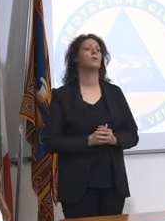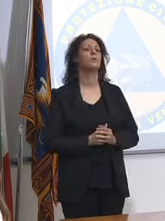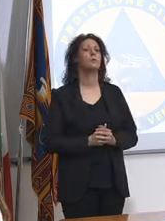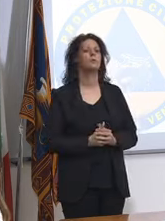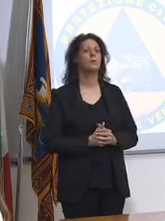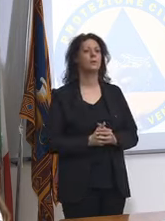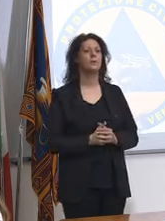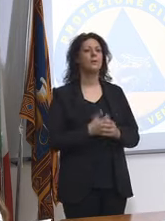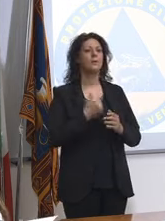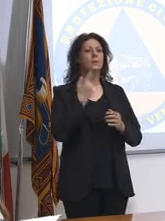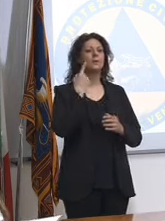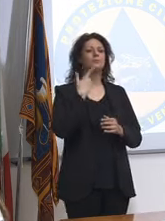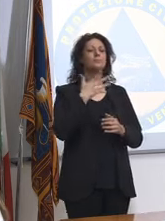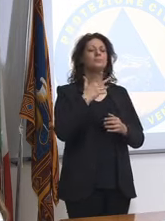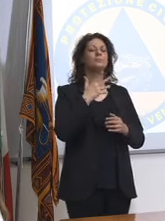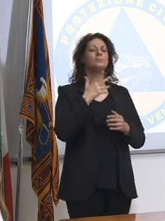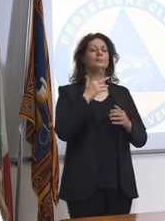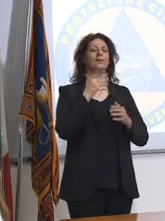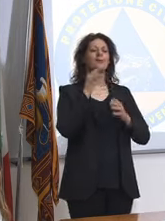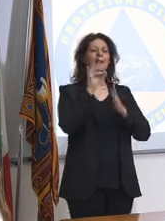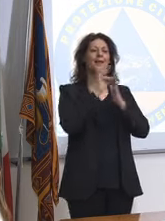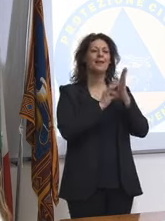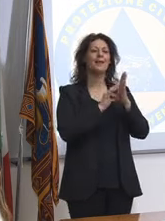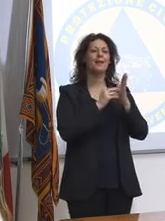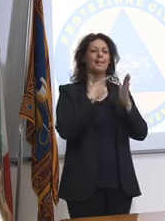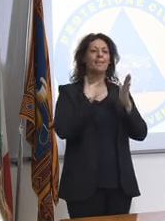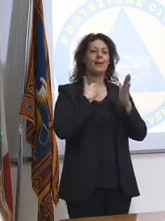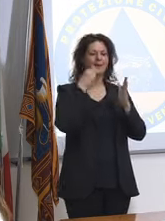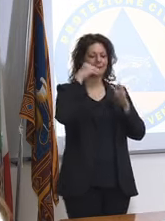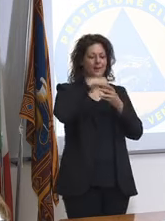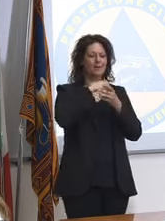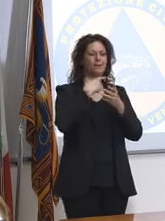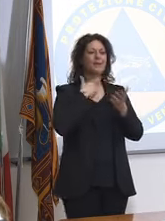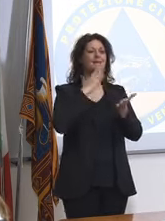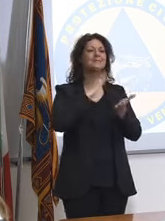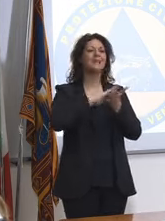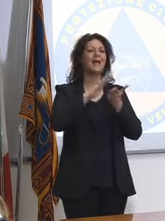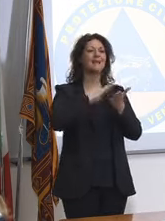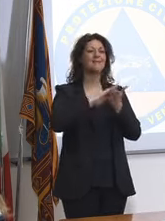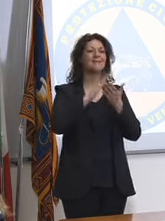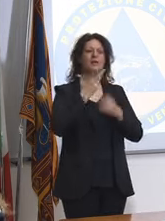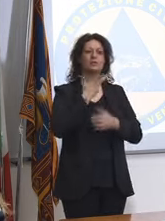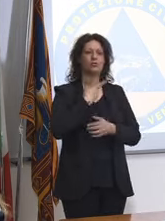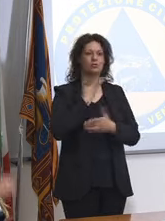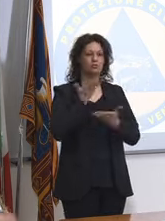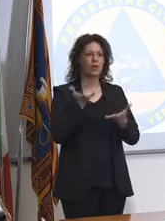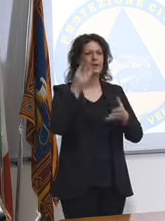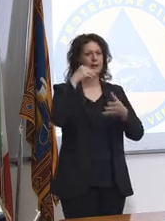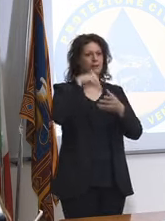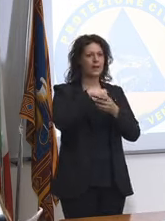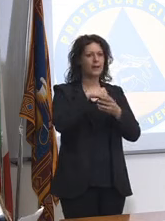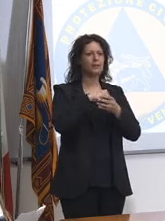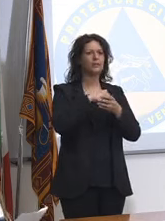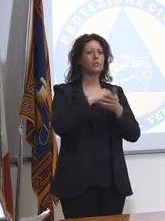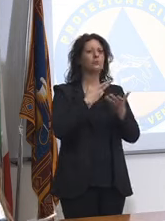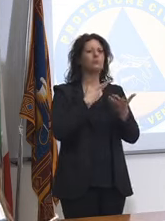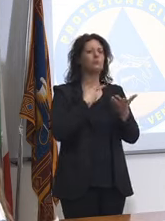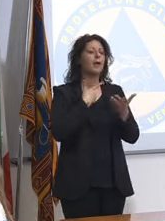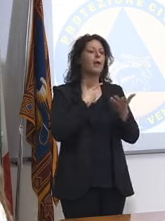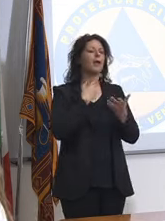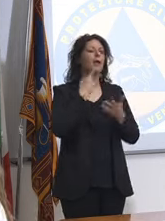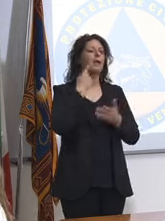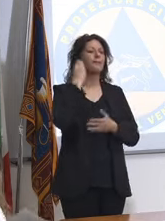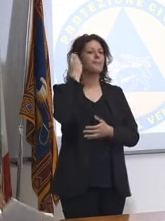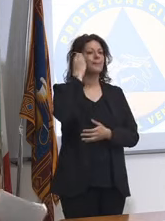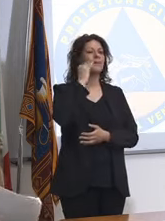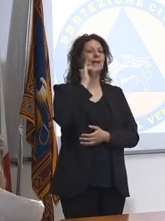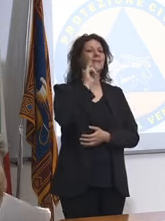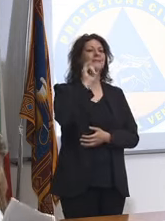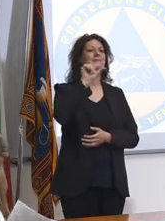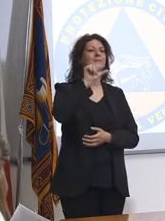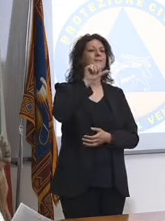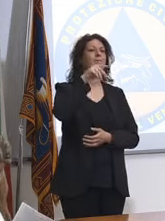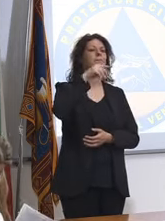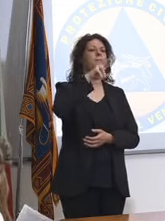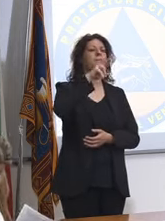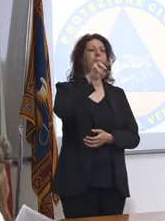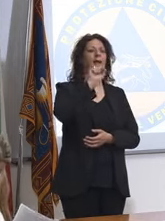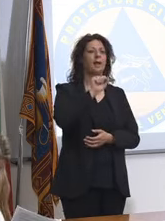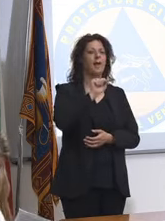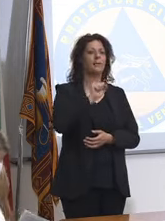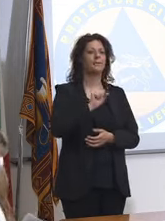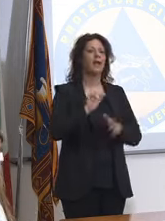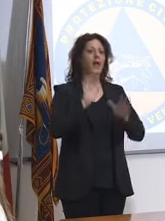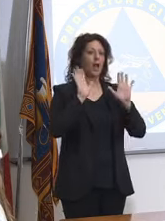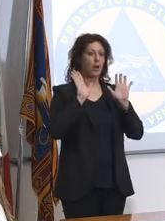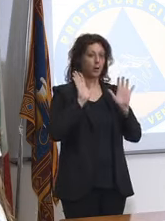della sanificazione. Con il parere di ISPRA, degli ISS. No, era solo ambasciatrice. Come si allora, se è